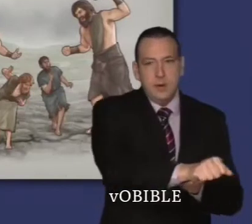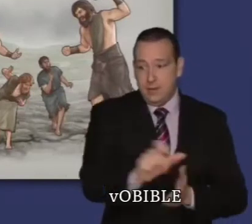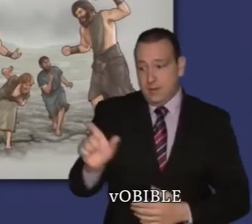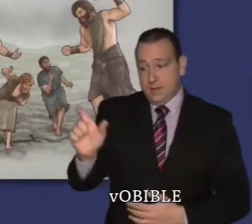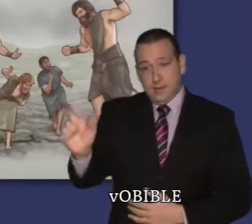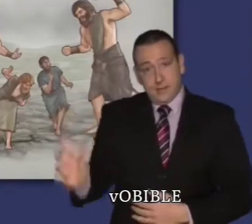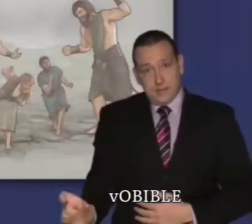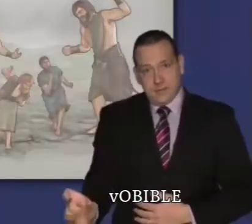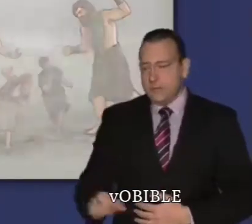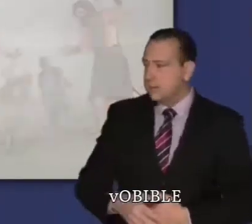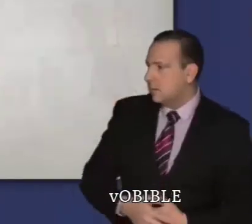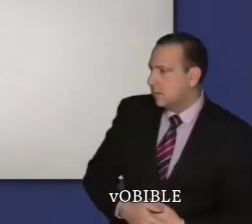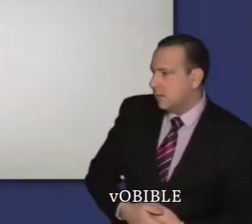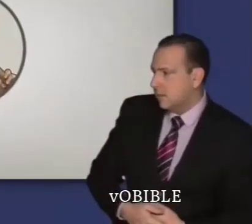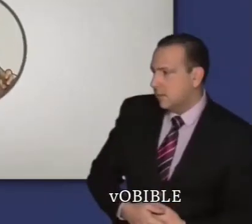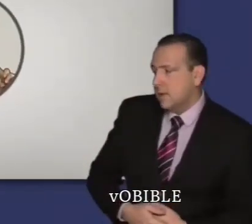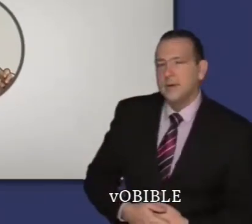déluge.